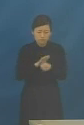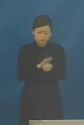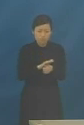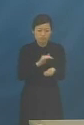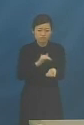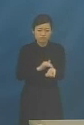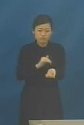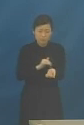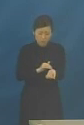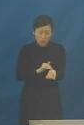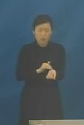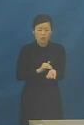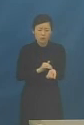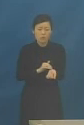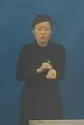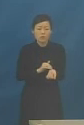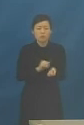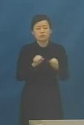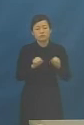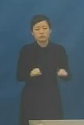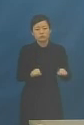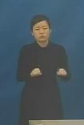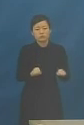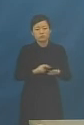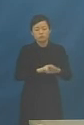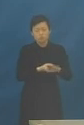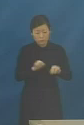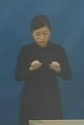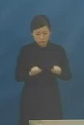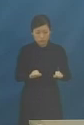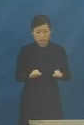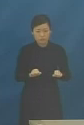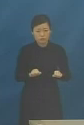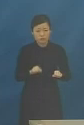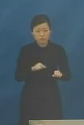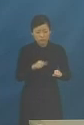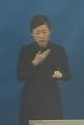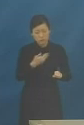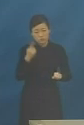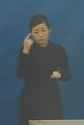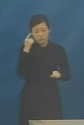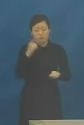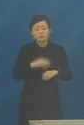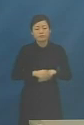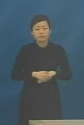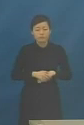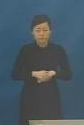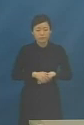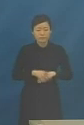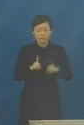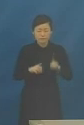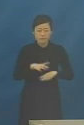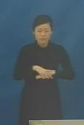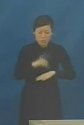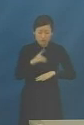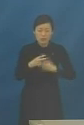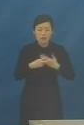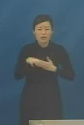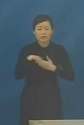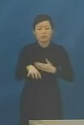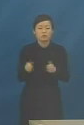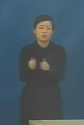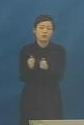提供していくことだと思いますそういう意味で今回こういう一連の流れとしてまあホッケー所の方に相談していただければこれ